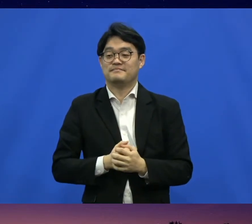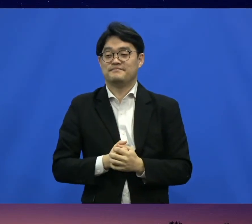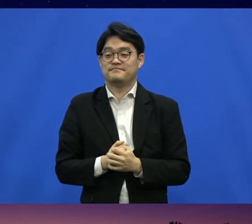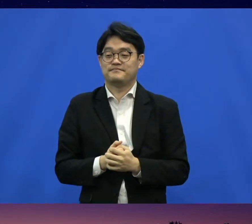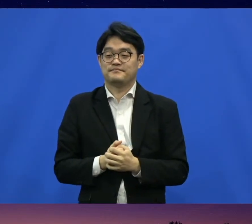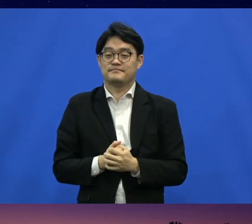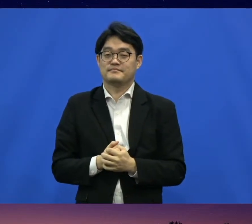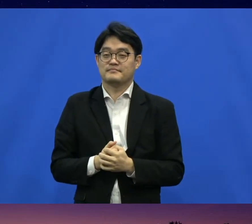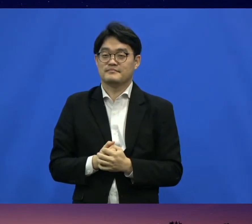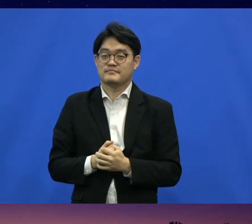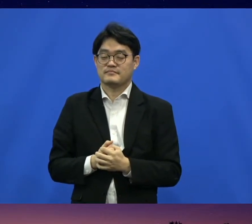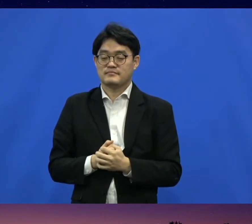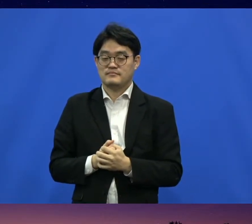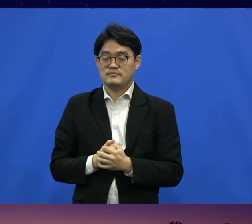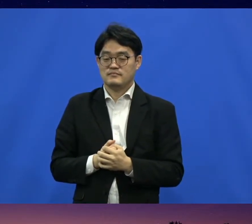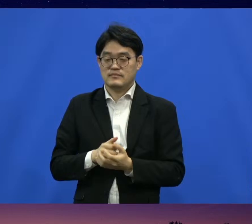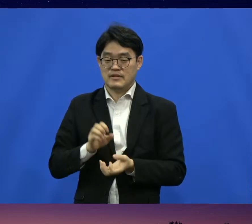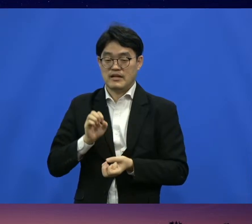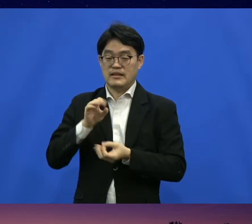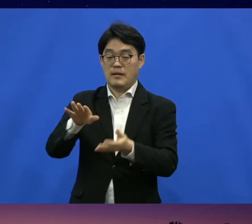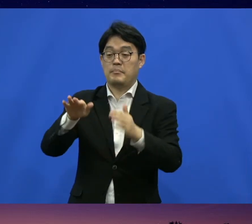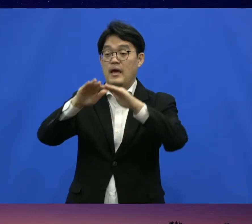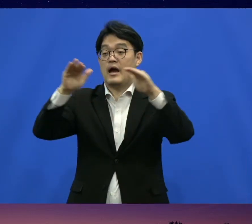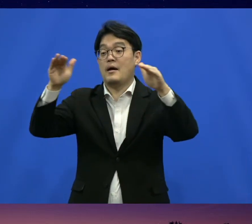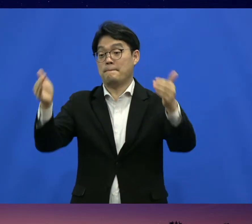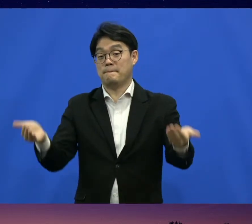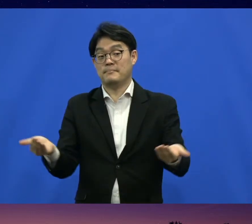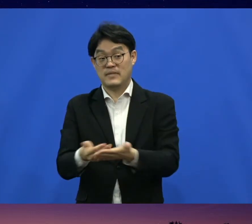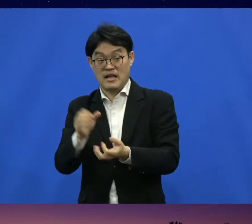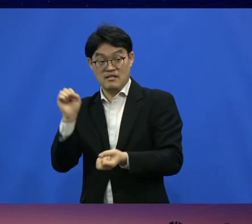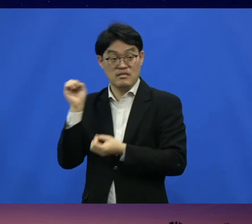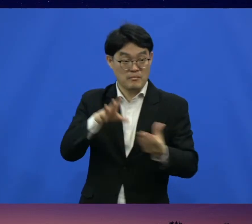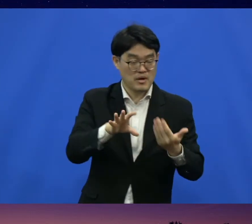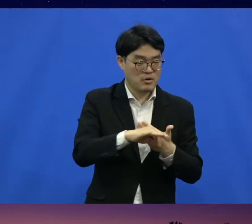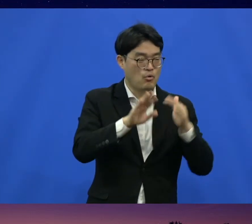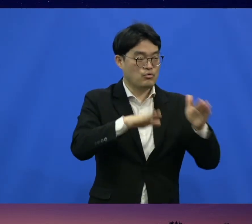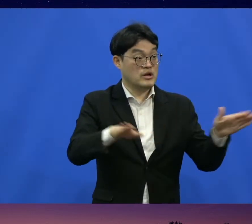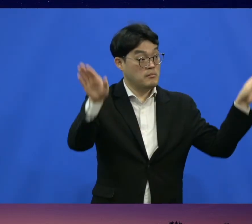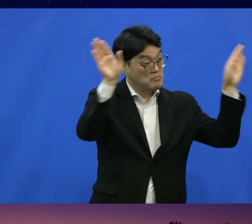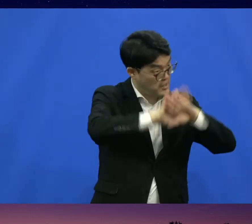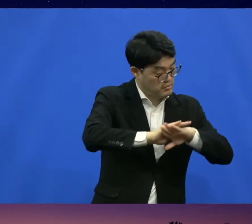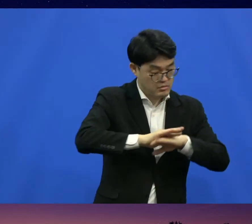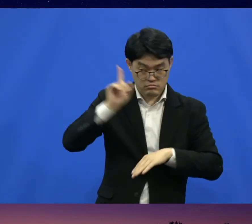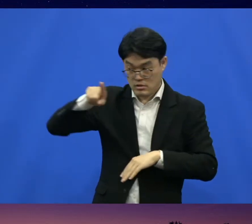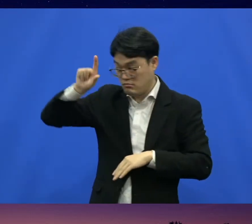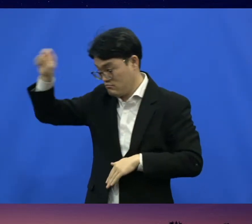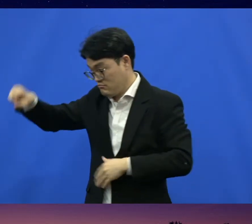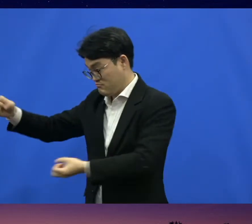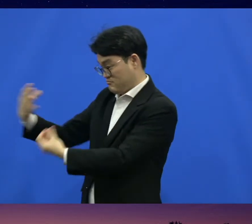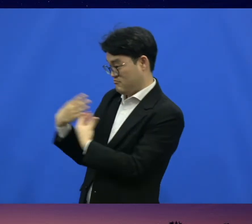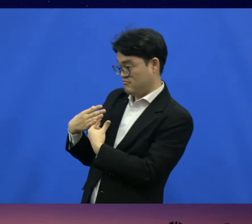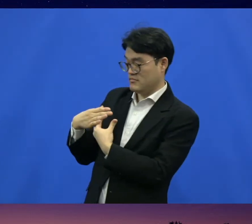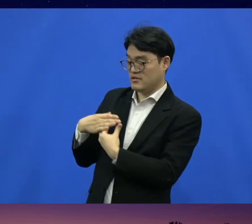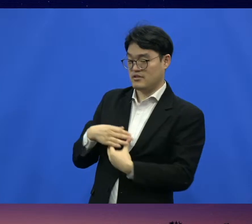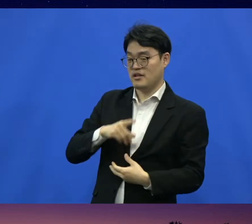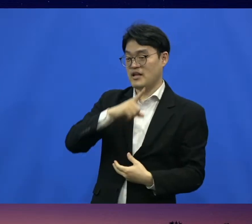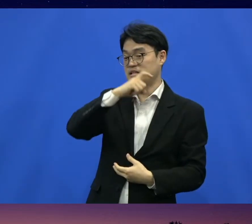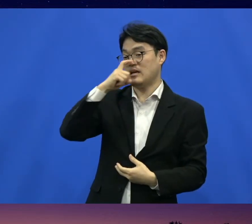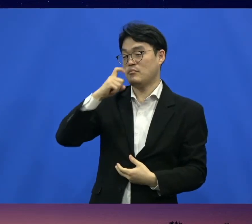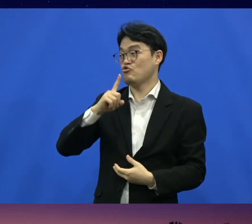뭐 택배하면 그냥 오잖아요. 너무 빠르잖아요. 짜장면 배달하잖아요.